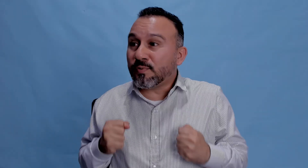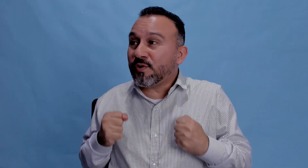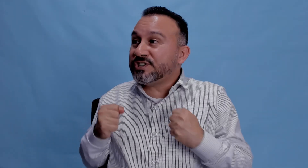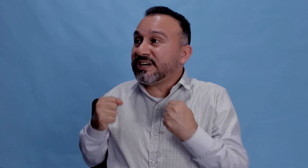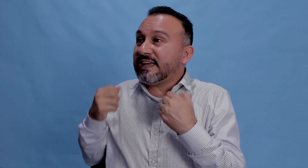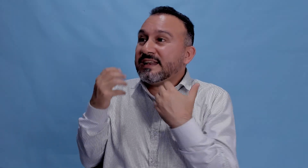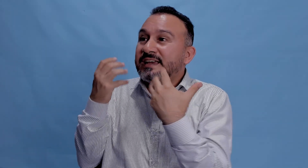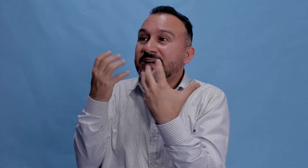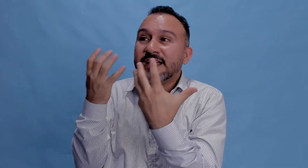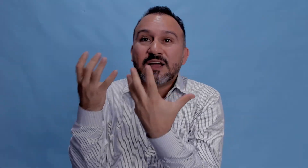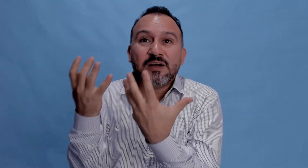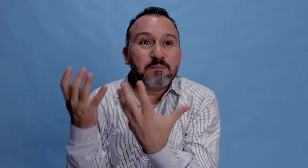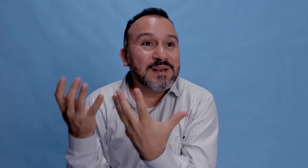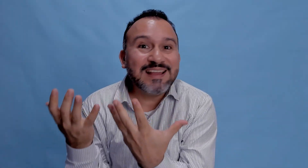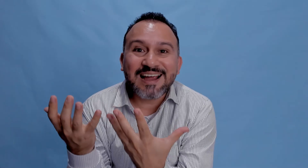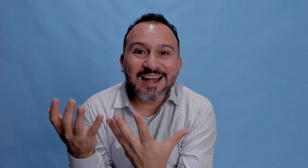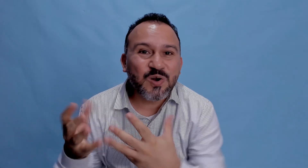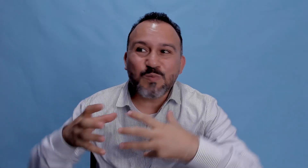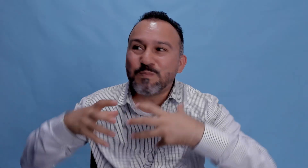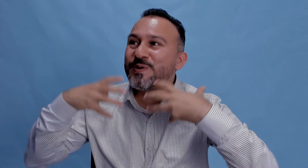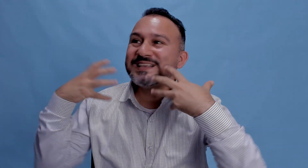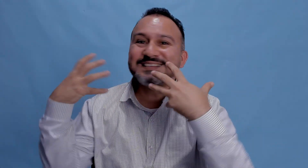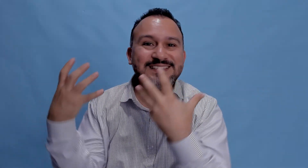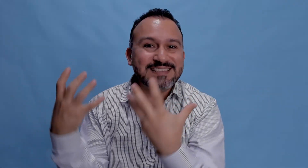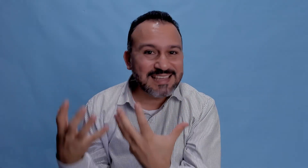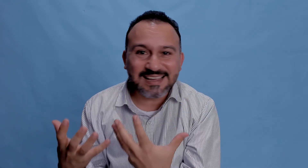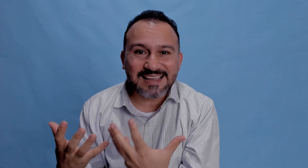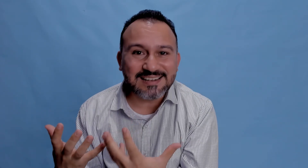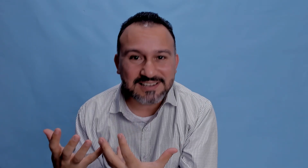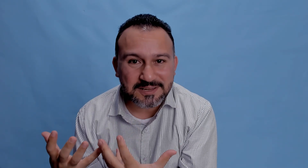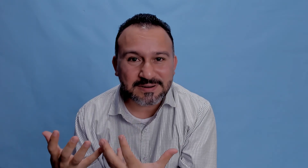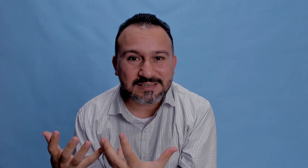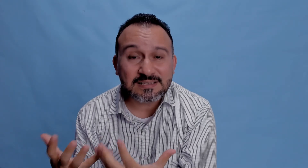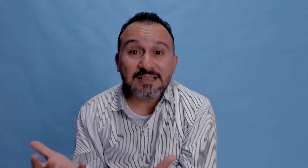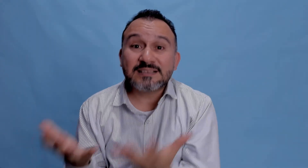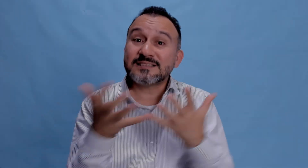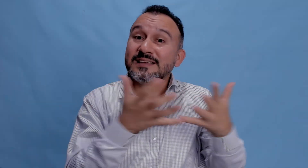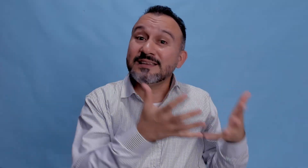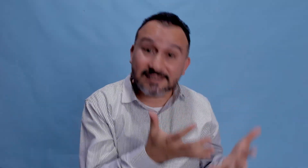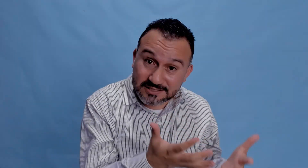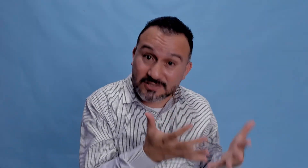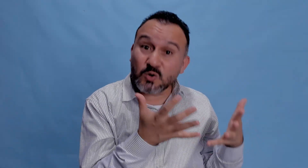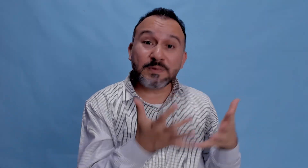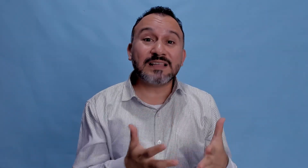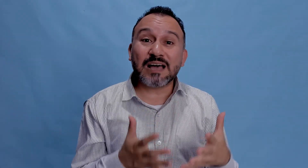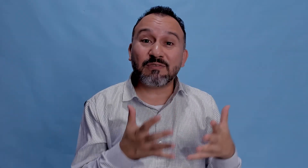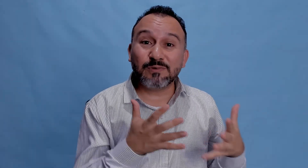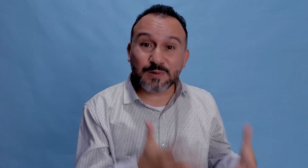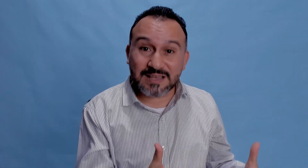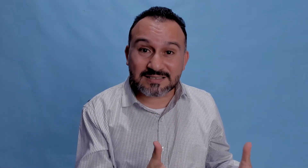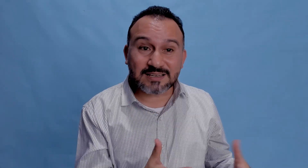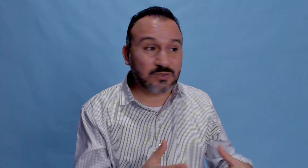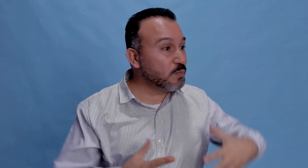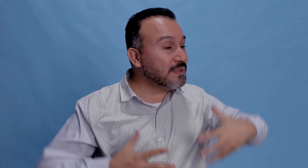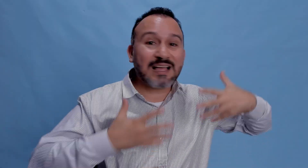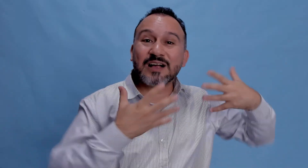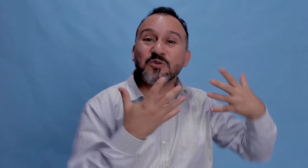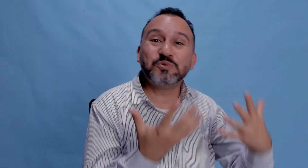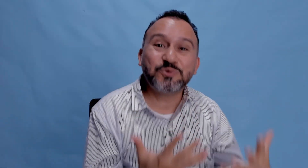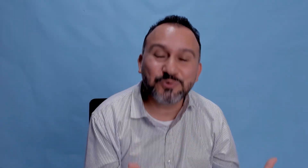pode querer brincar com poesia em Libras sem antes dominar a fluência, dominar a